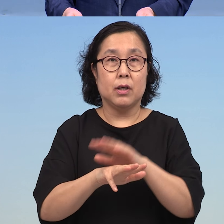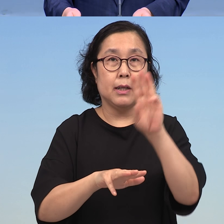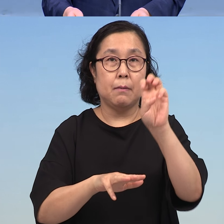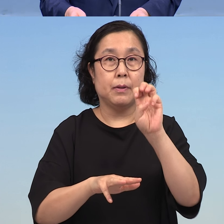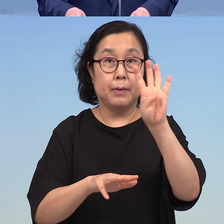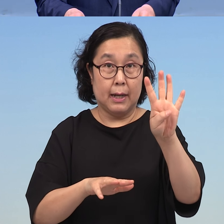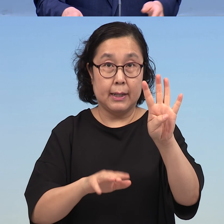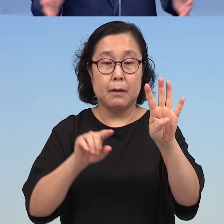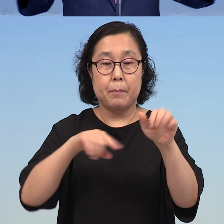배경이 어떤가 하면 아마 여러분 다 아실 거예요. 홍해를 건너 이스라엘 백성들이 이제 출애굽하고 난 다음에